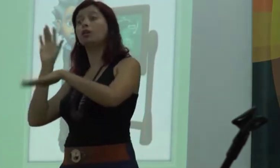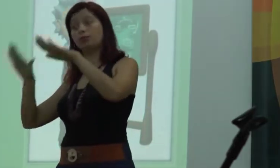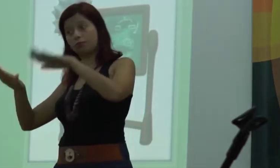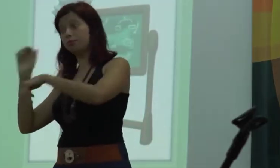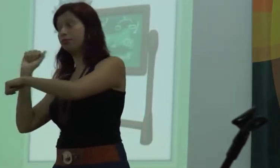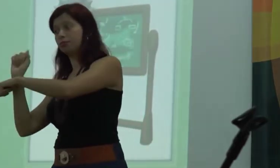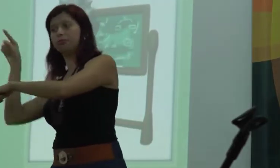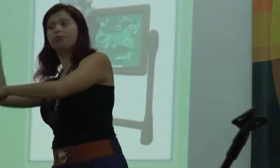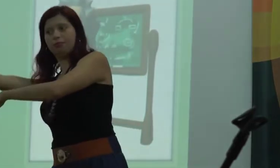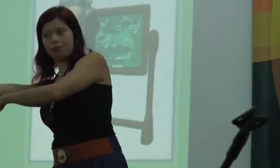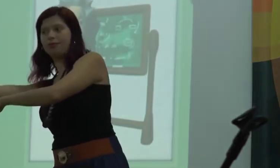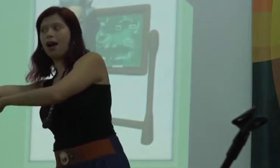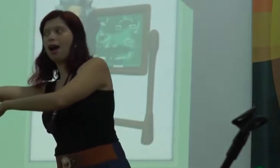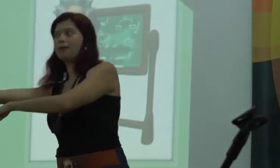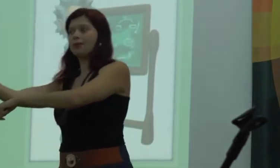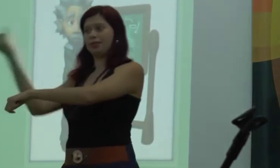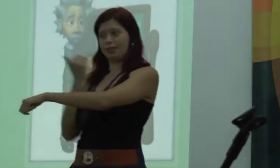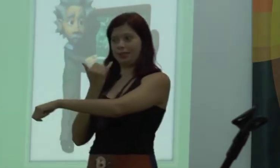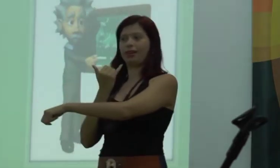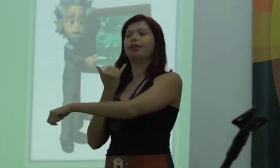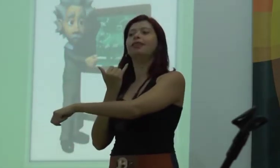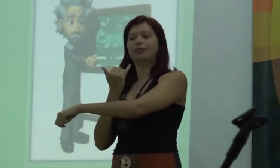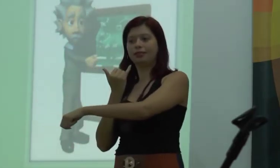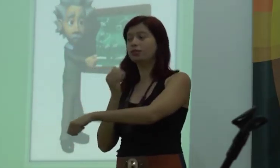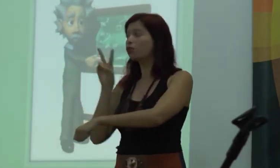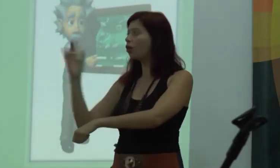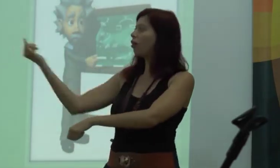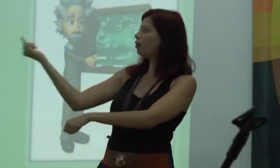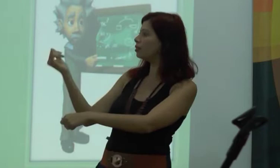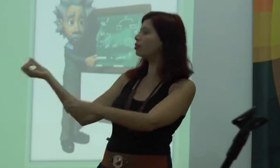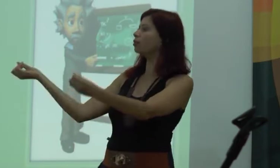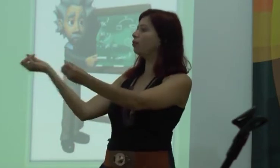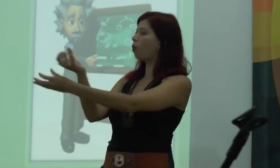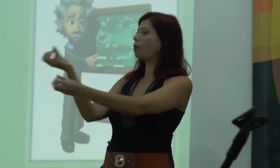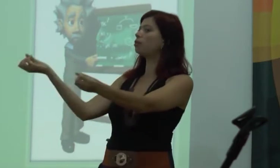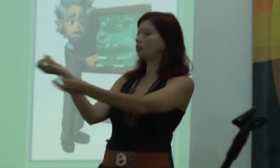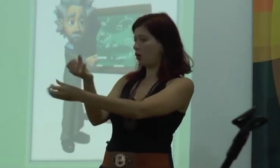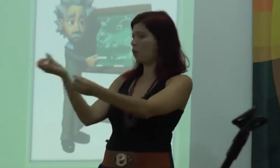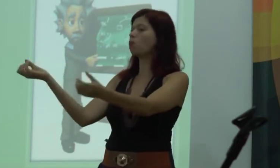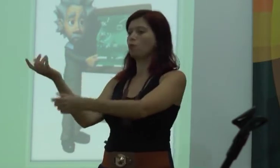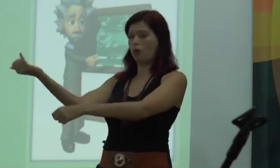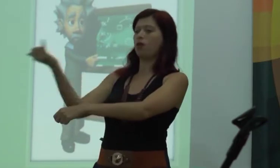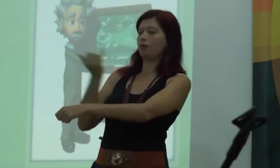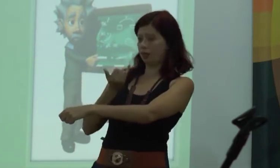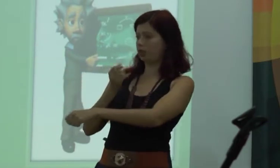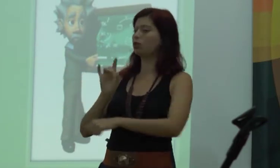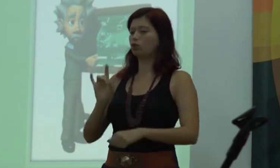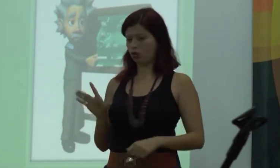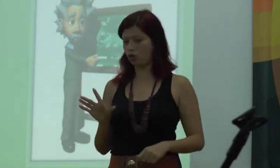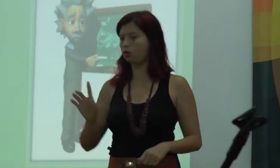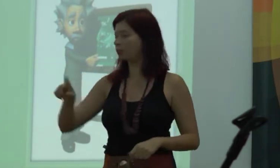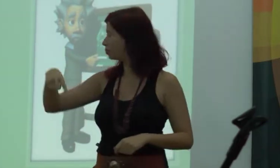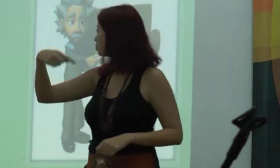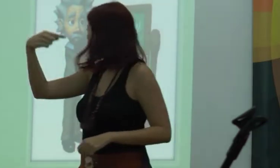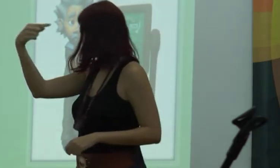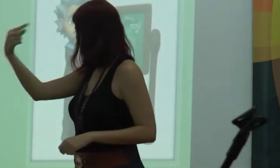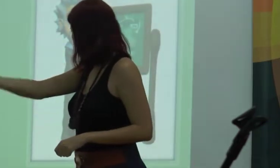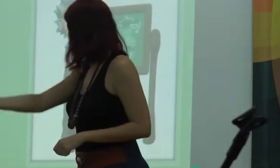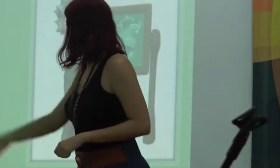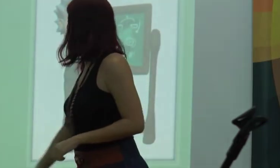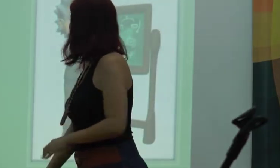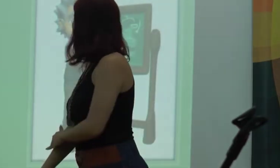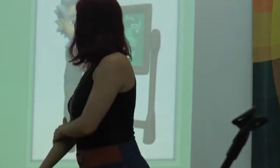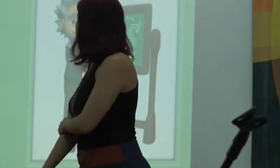médium, né? Dependiam de outros médiums que davam para ele a comunicação dos espíritos. Kardec